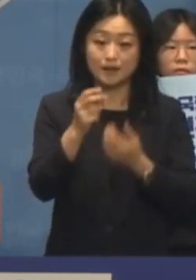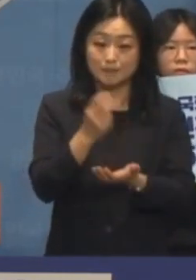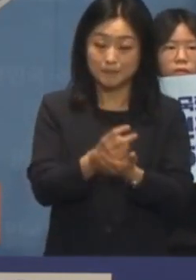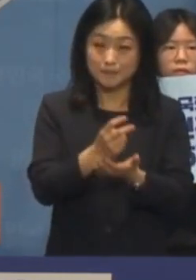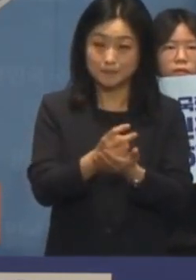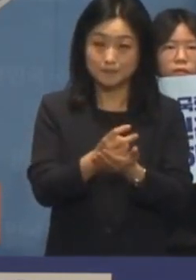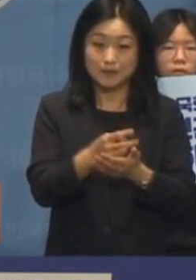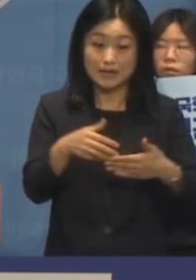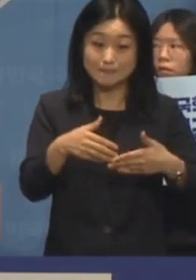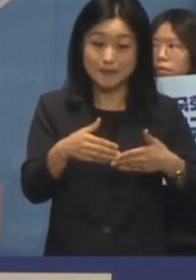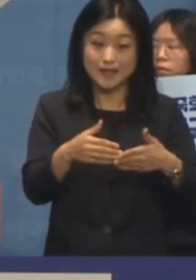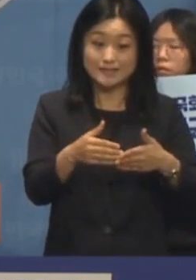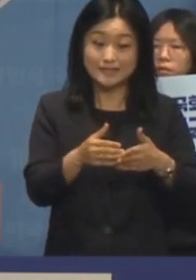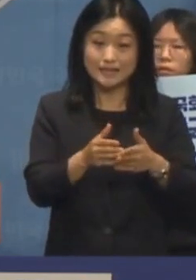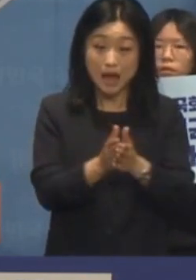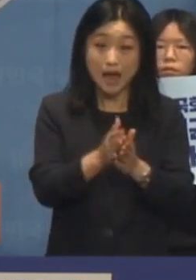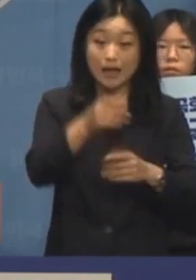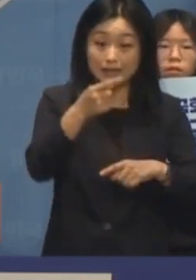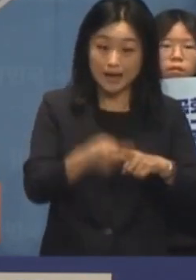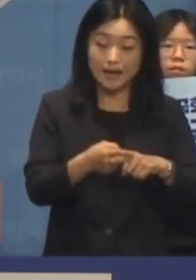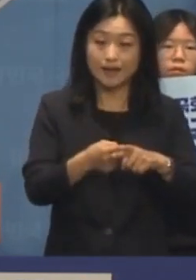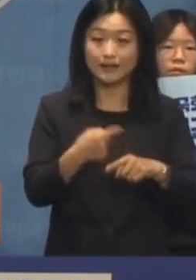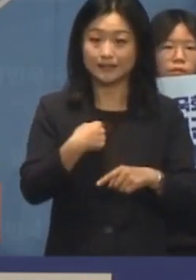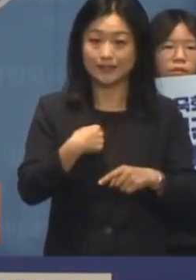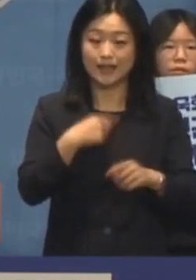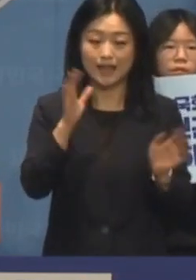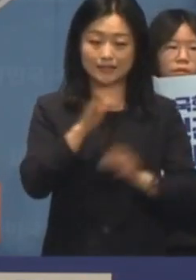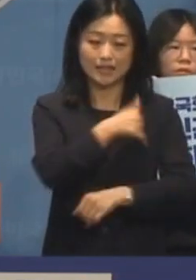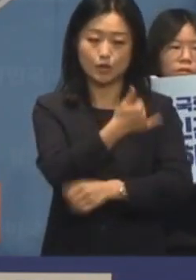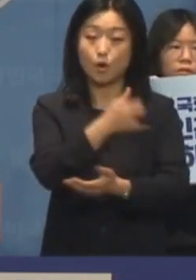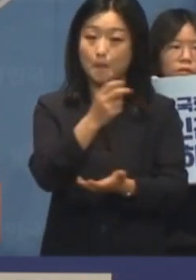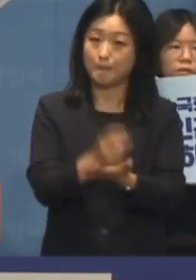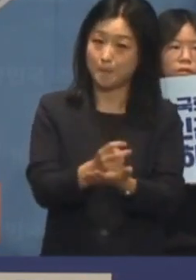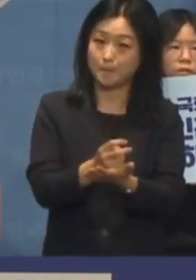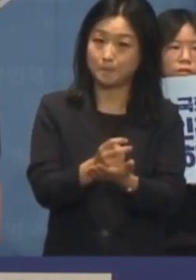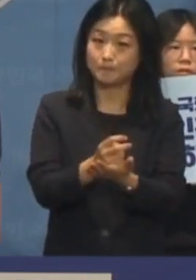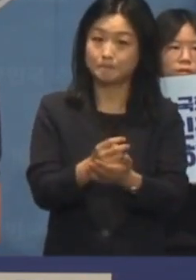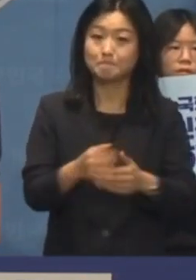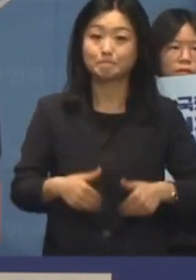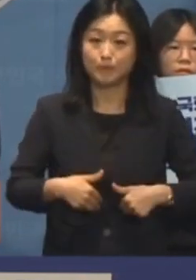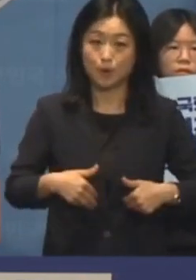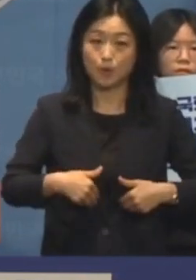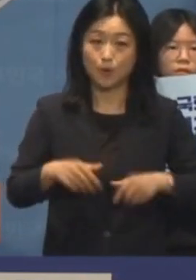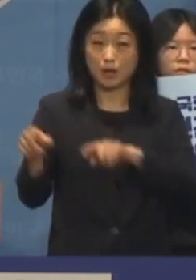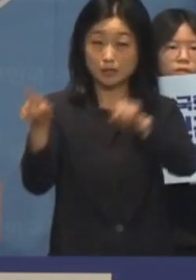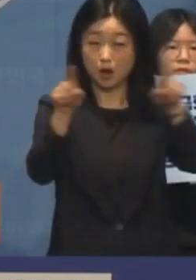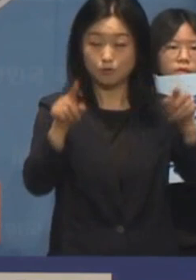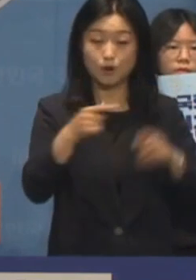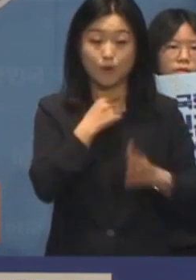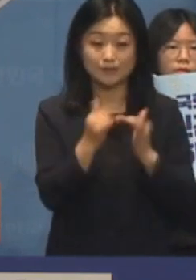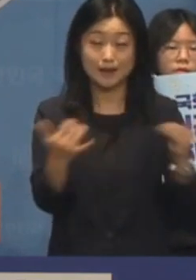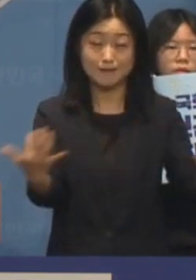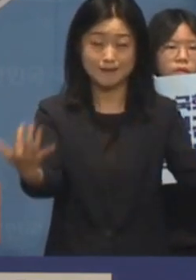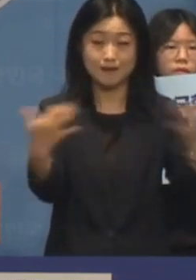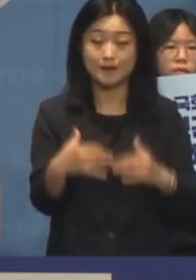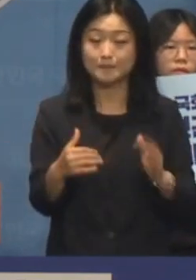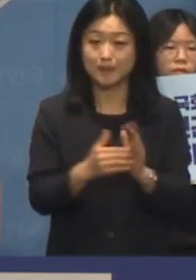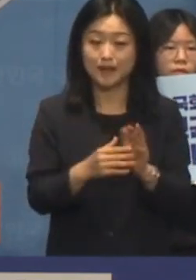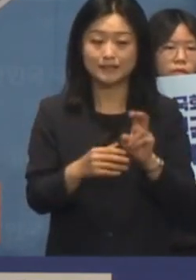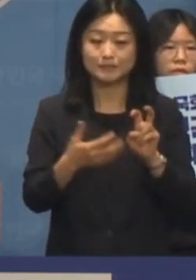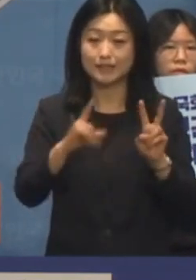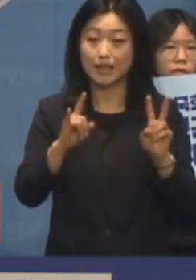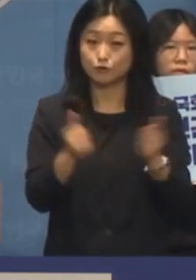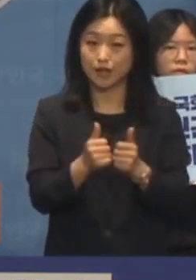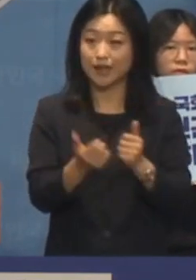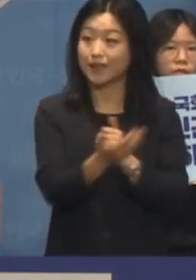그림자가 드리워지자 학생인권법 제정을 요구하는 시민의 열망이 전국적으로 모였습니다. 제22대 국회는